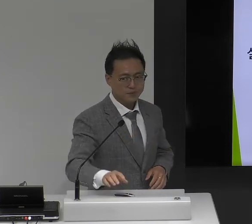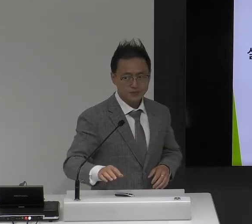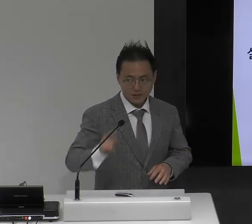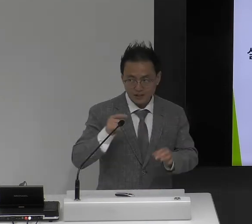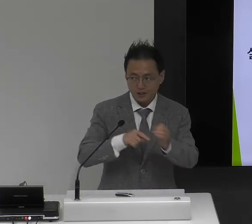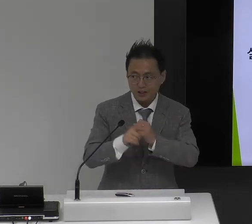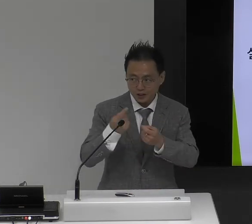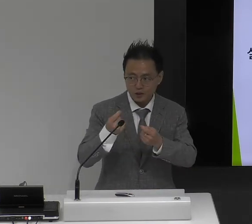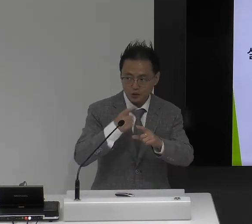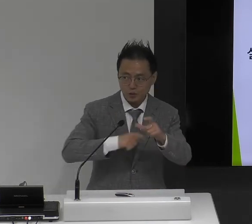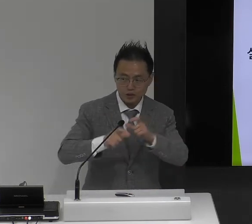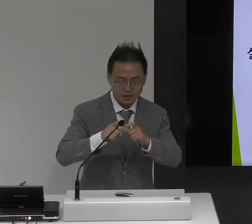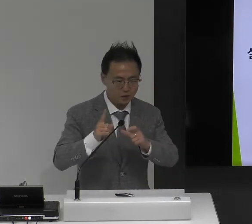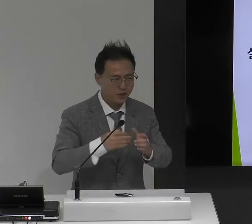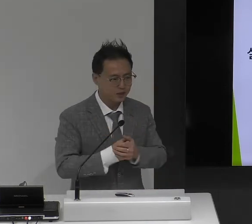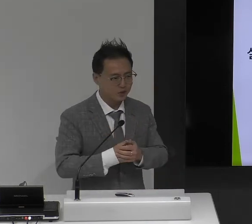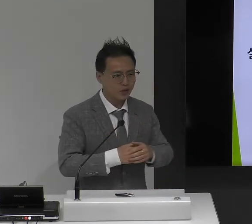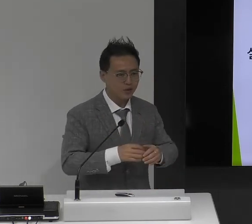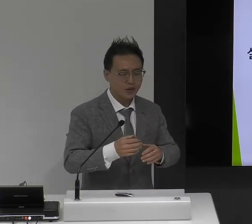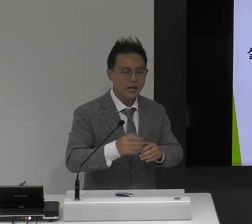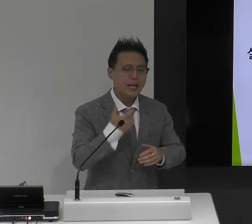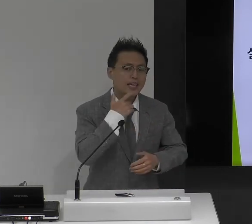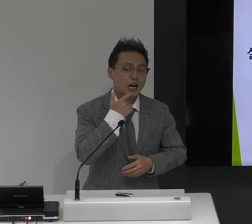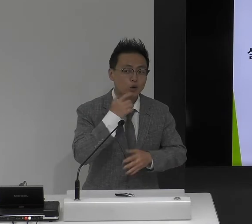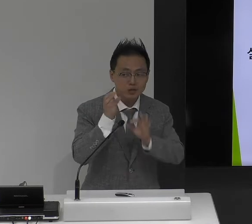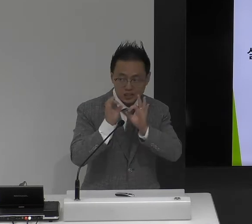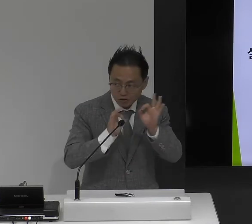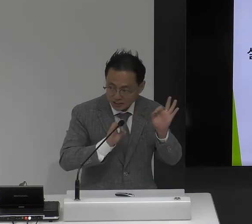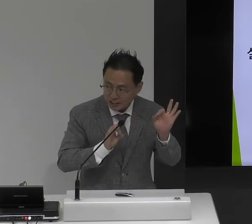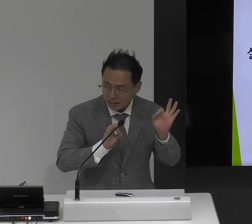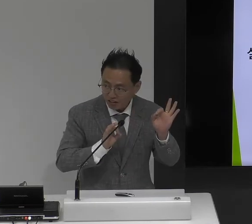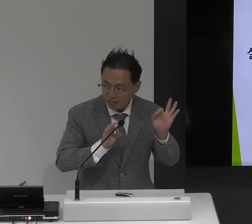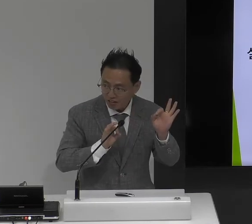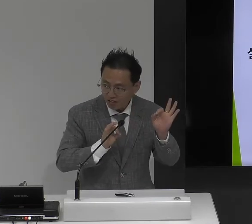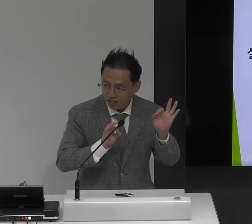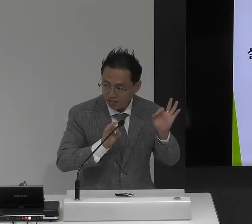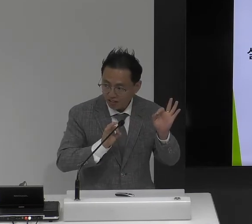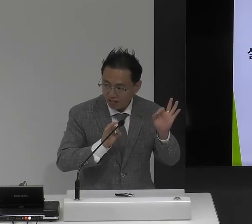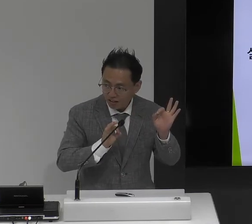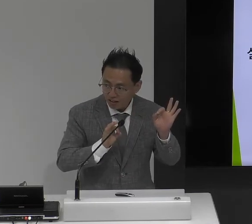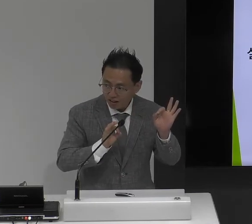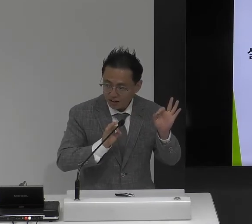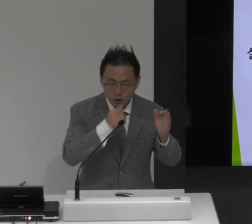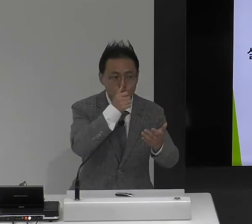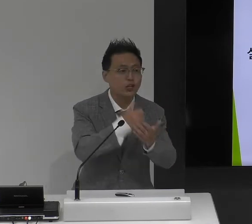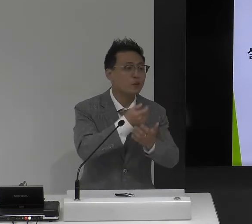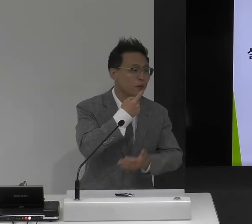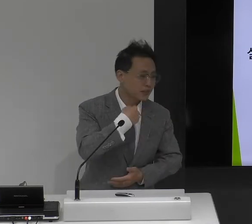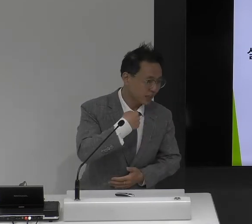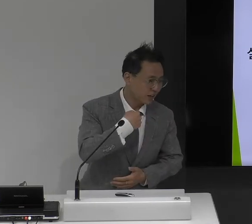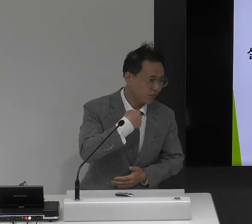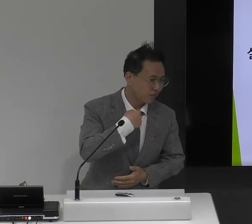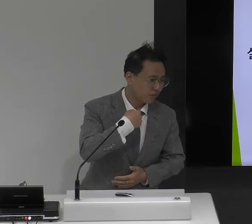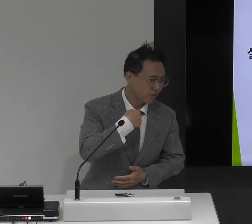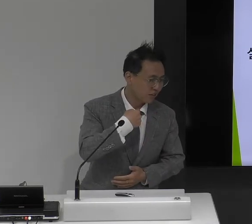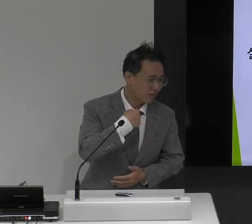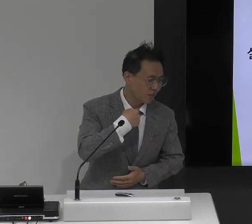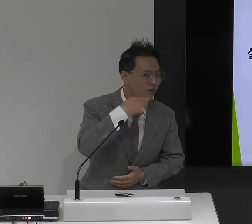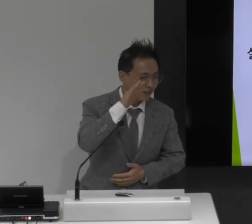그 이유에 대해서는 좀 더 설명해 드릴까요? 야곱은 실수했잖아요. 죄를 범했잖아요.